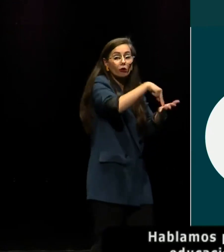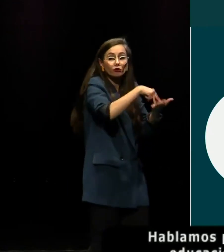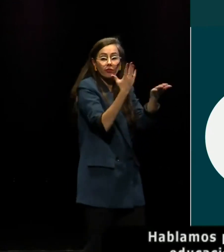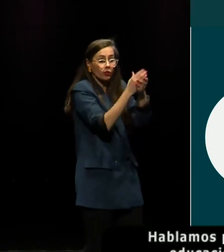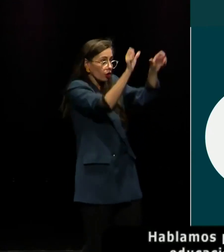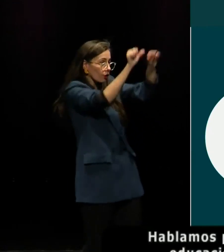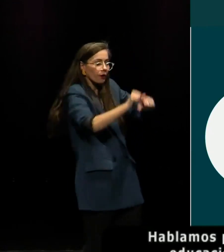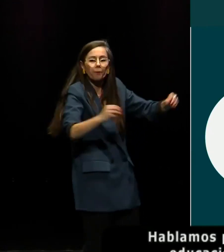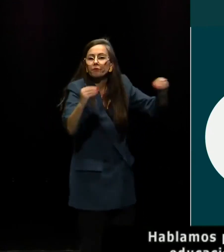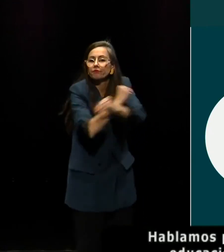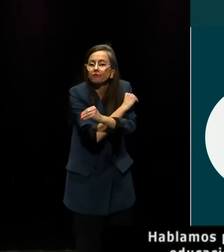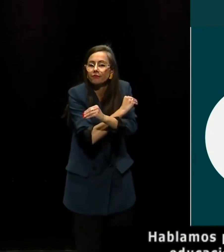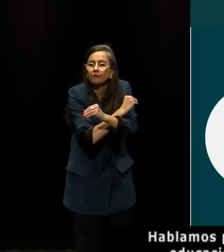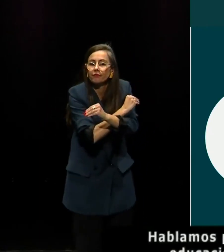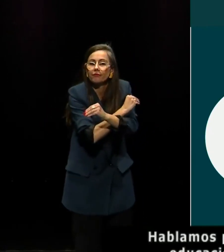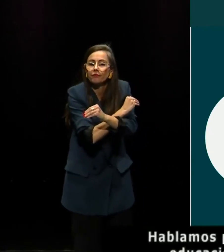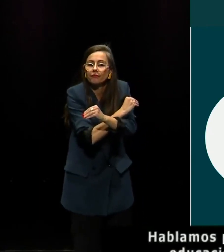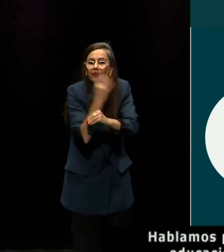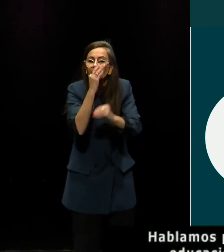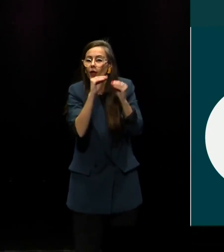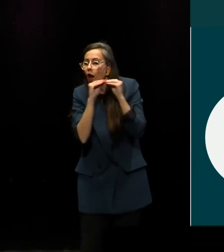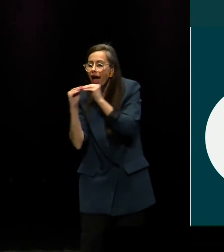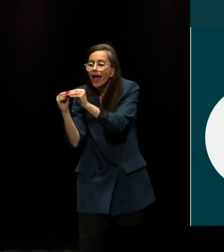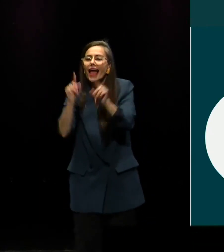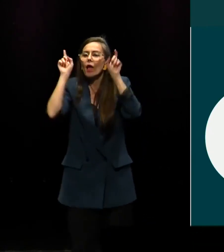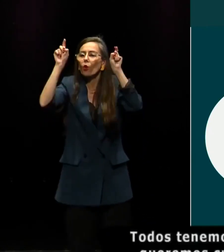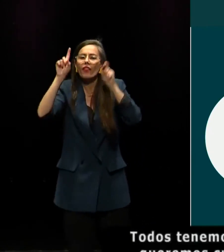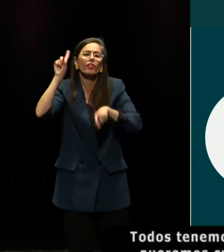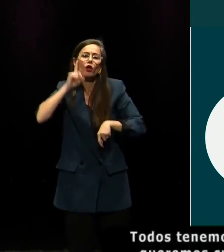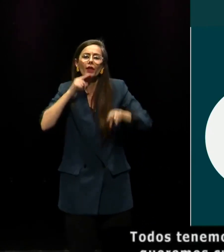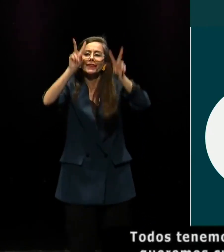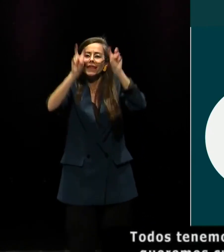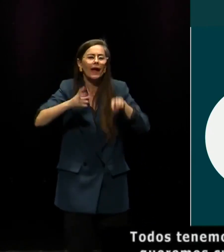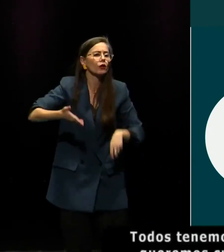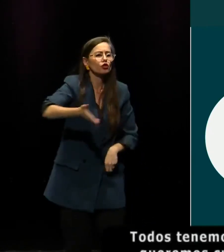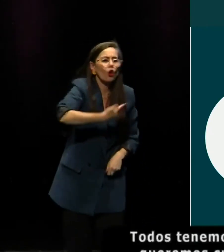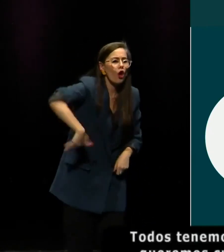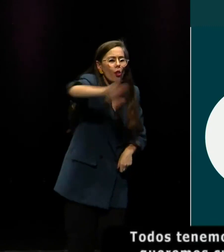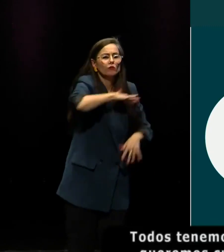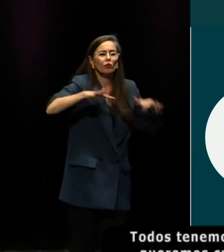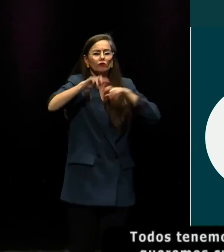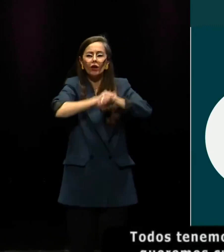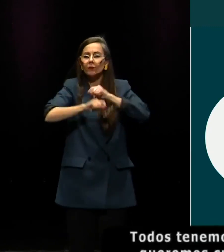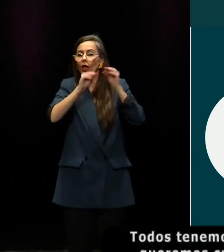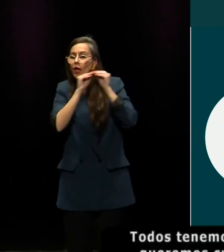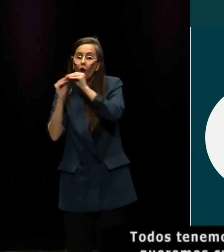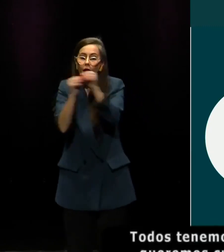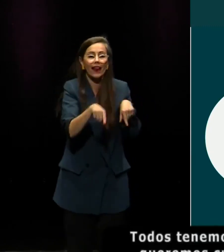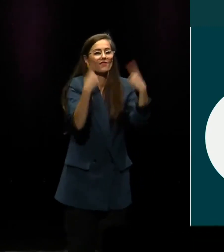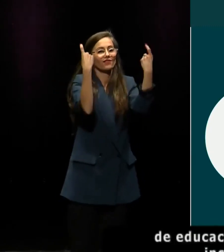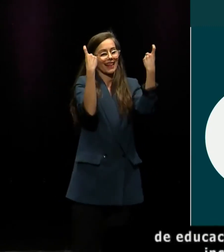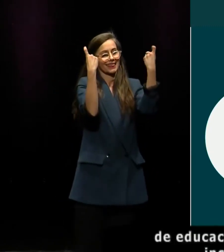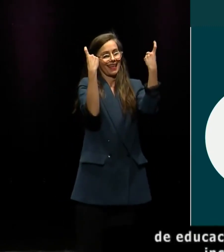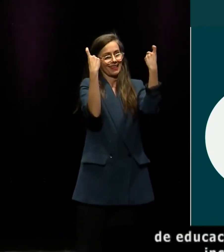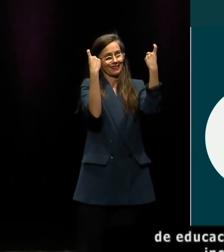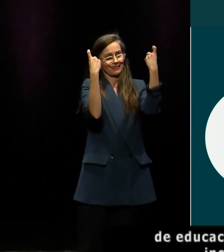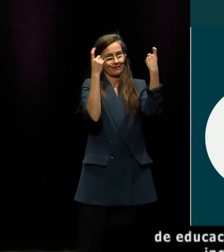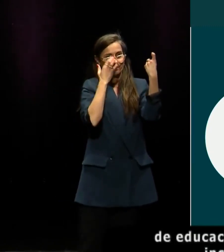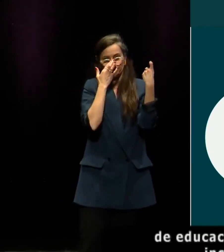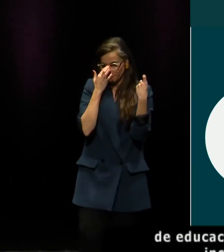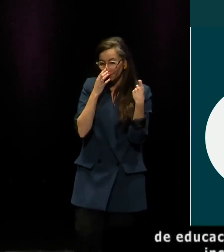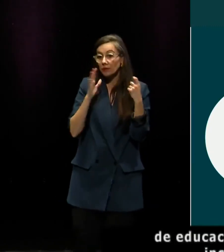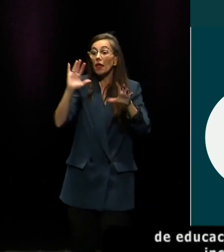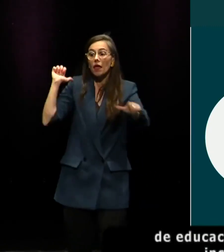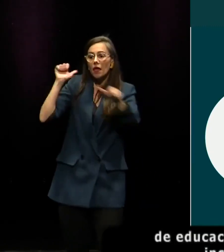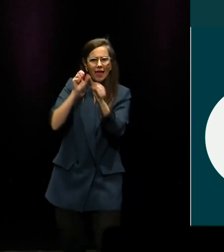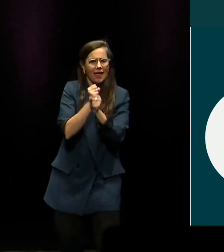bilingüe, educación inclusiva, ¿no? Muchas veces, aunque todos coincidimos, en el discurso a veces